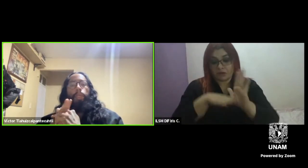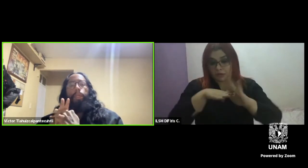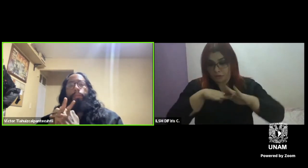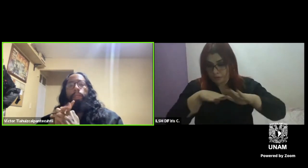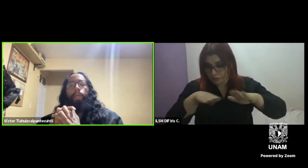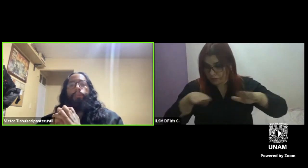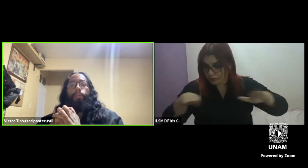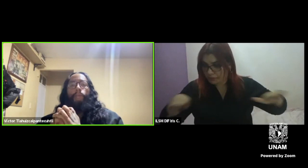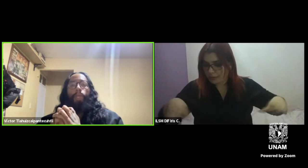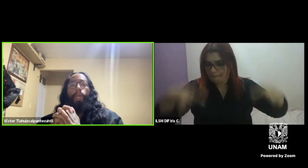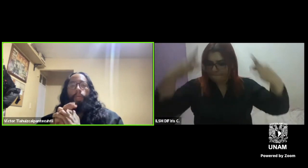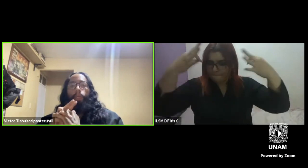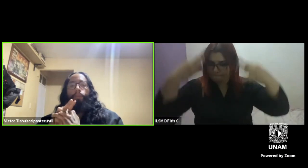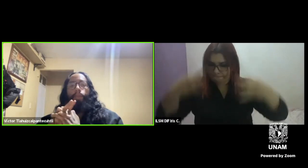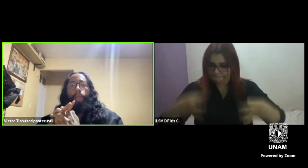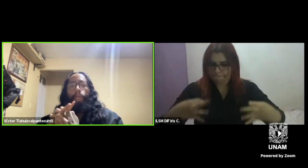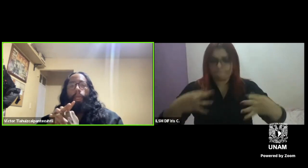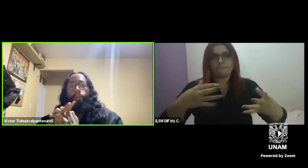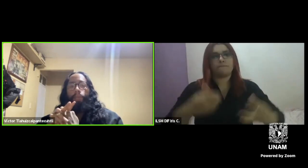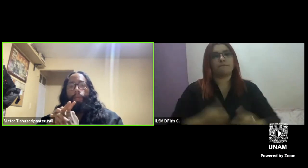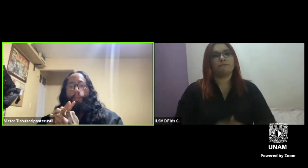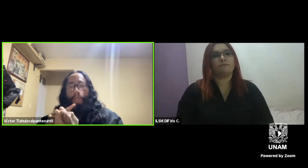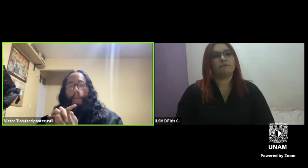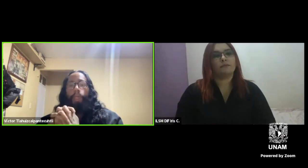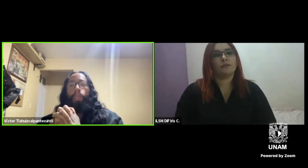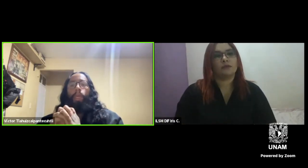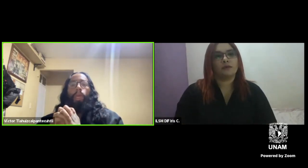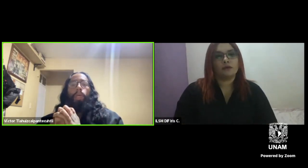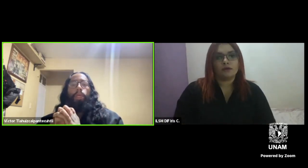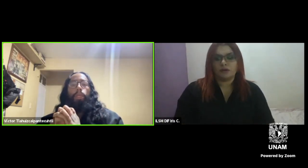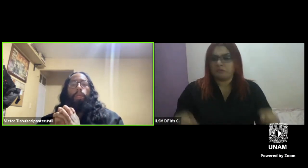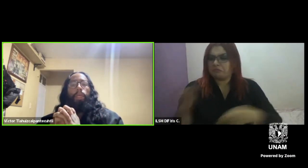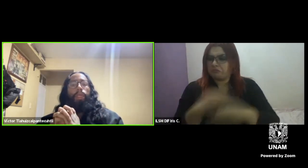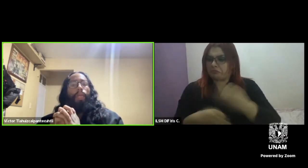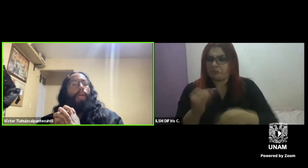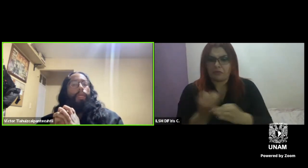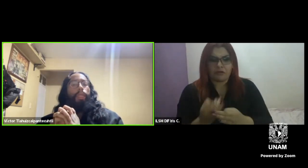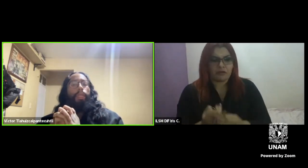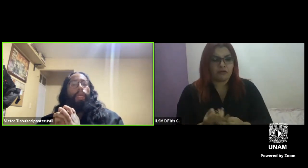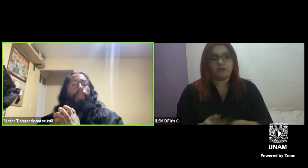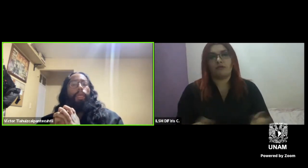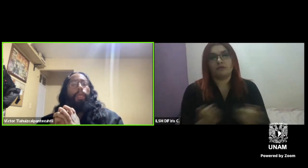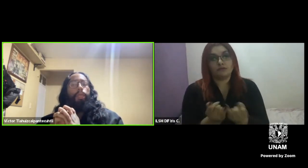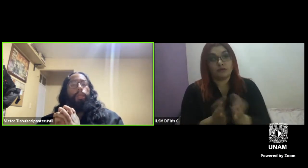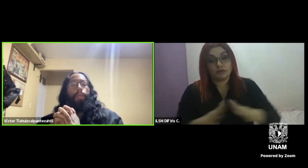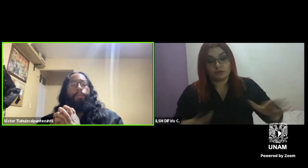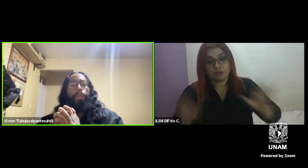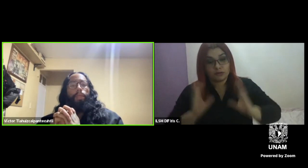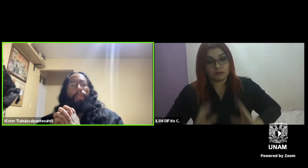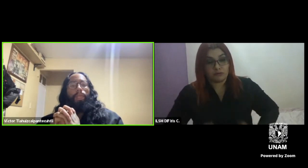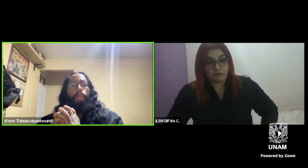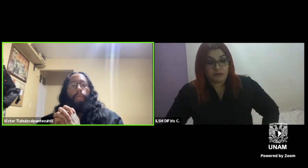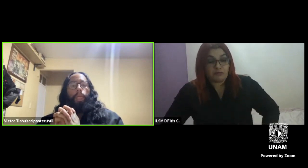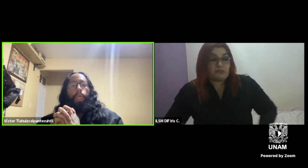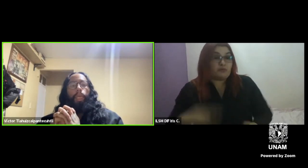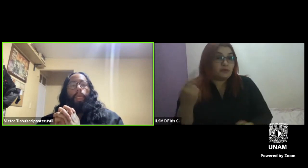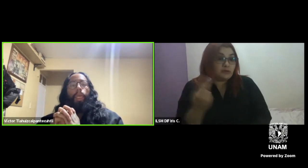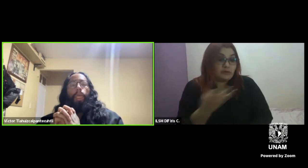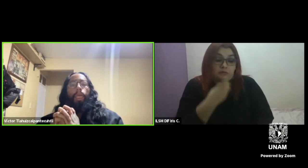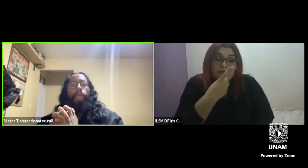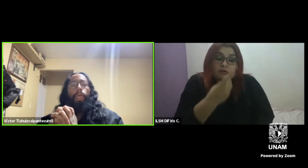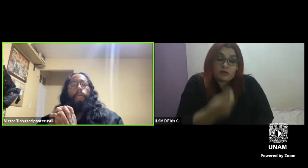Esta ficción también se complementa, y es importante comentarlo, con los estándares estéticos que impone